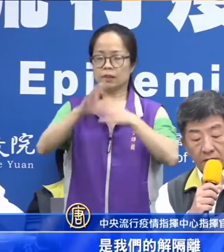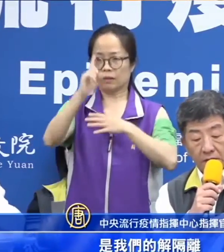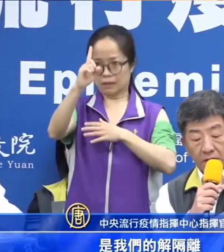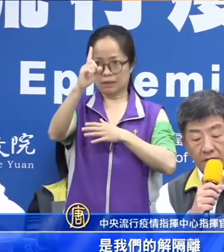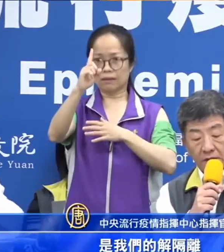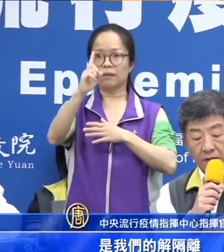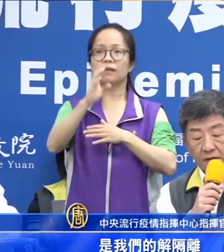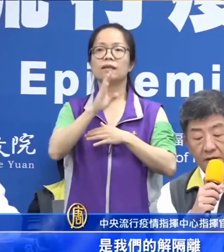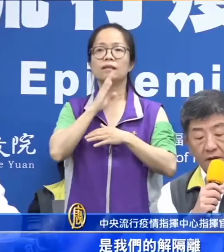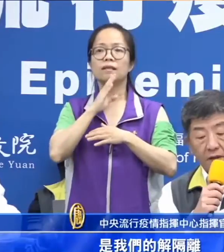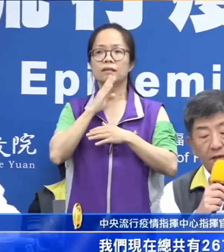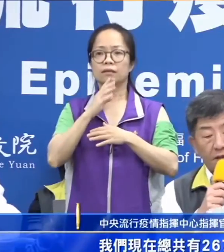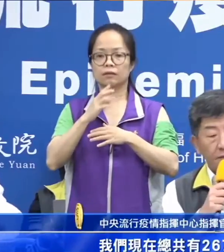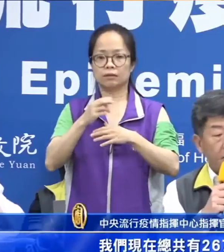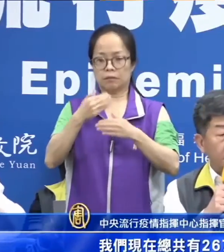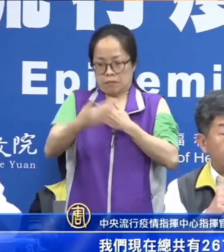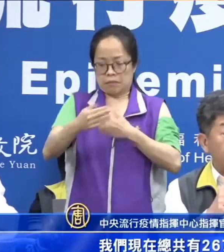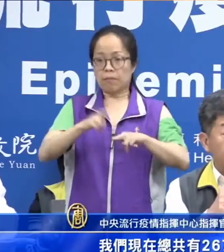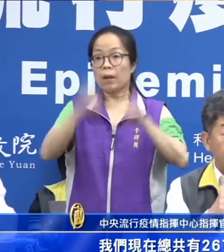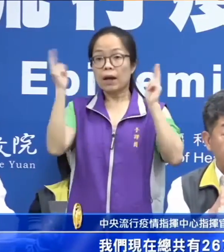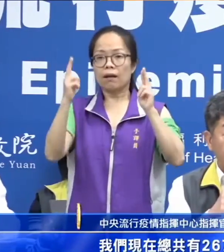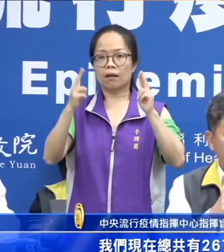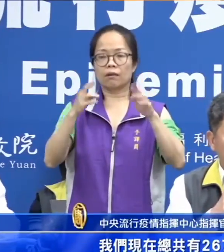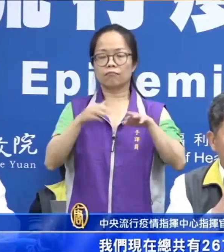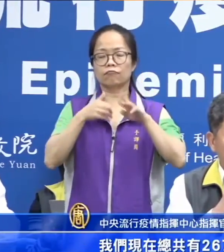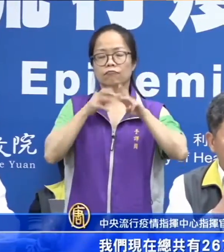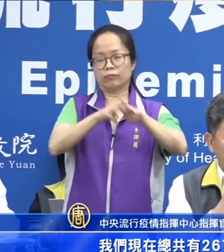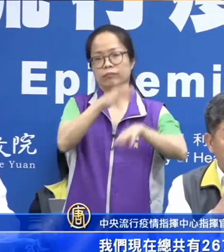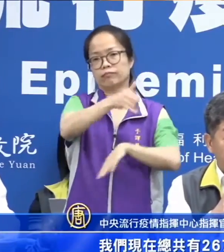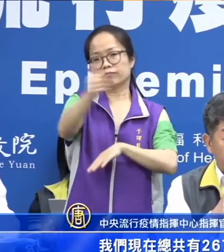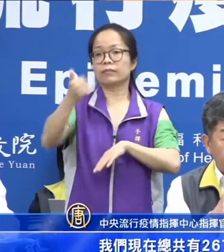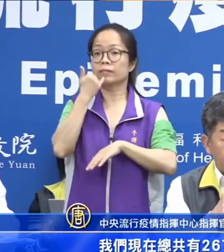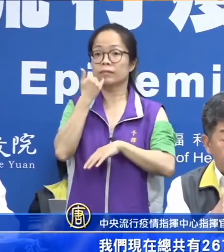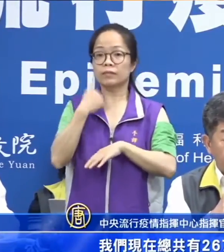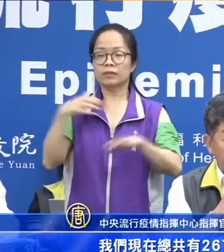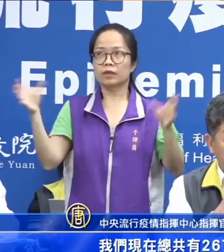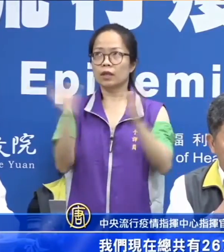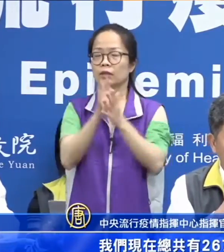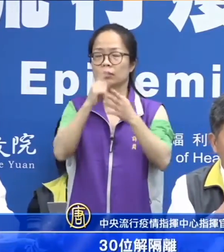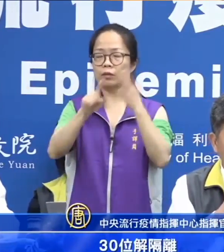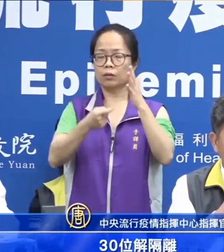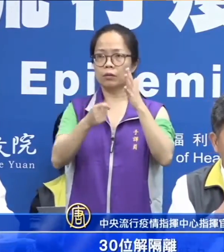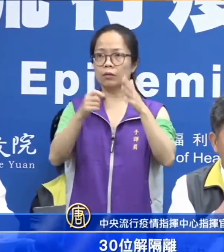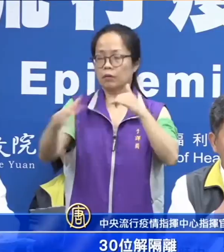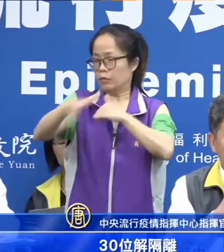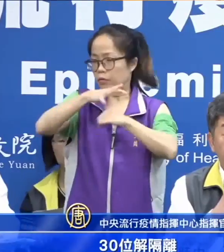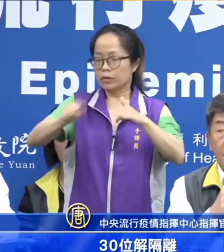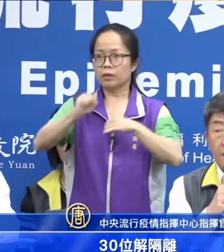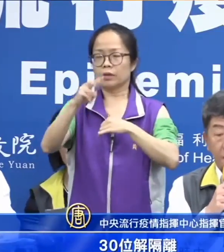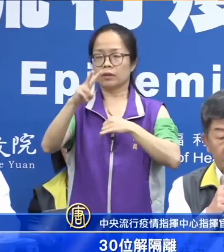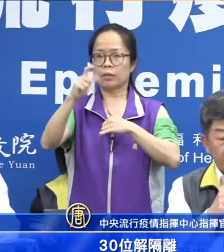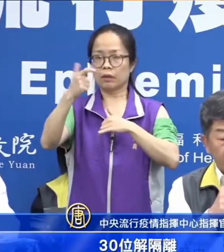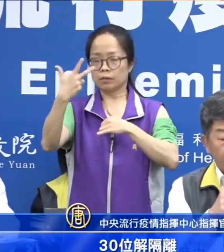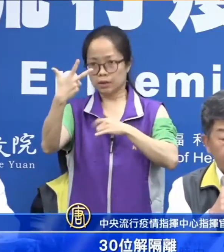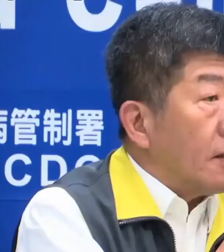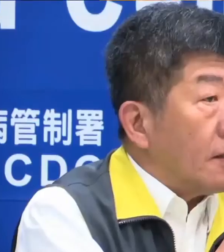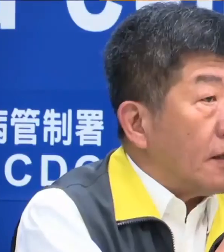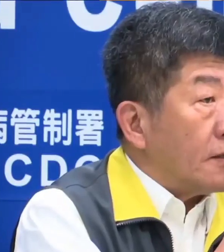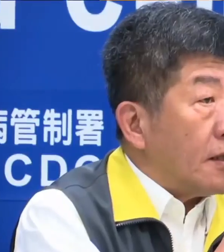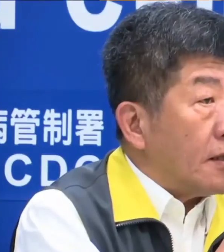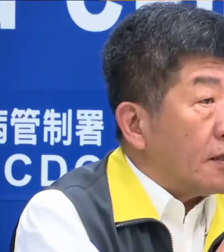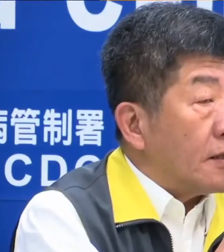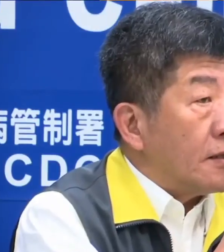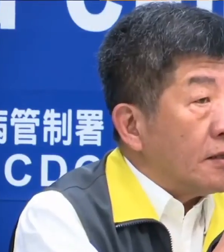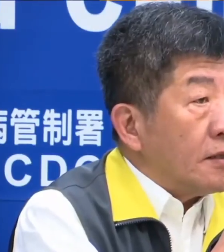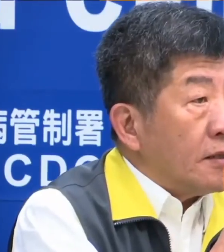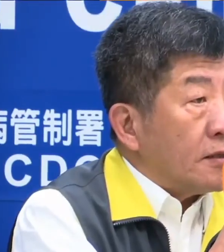是我们的解隔离，我们现在总共有267位确诊，30位解隔离。 不过